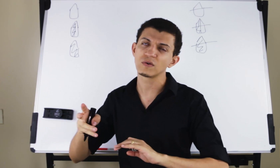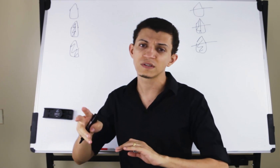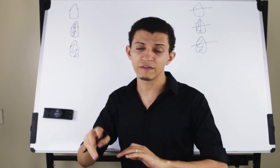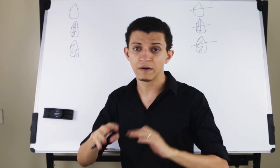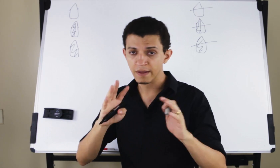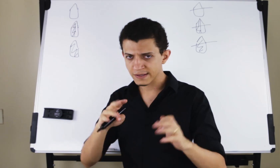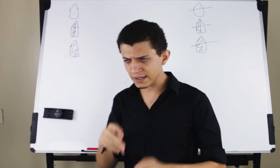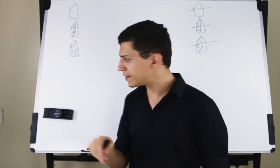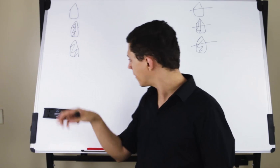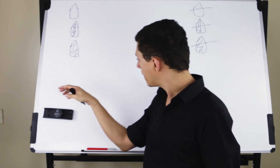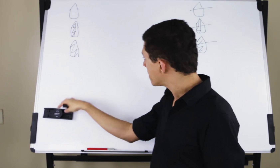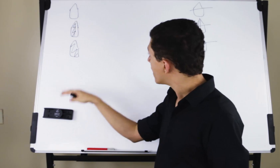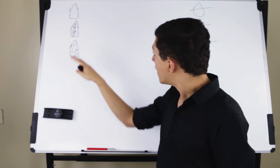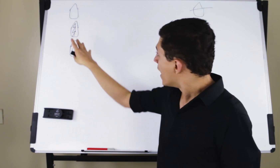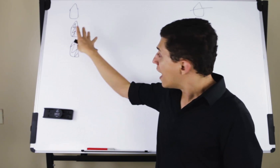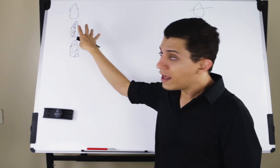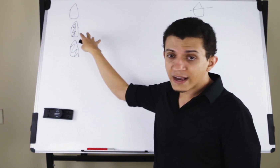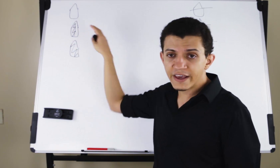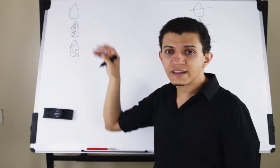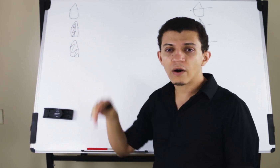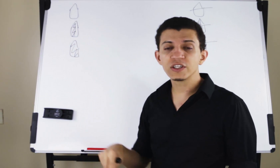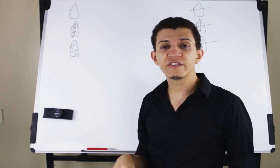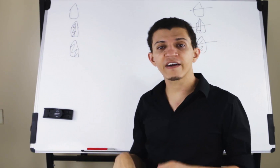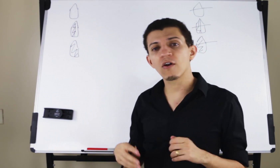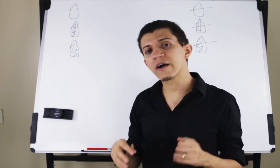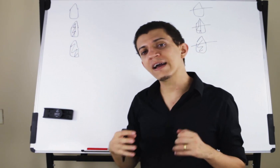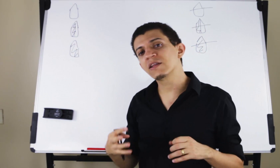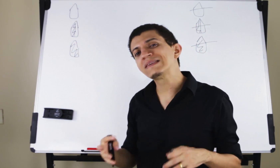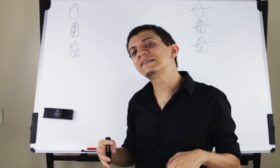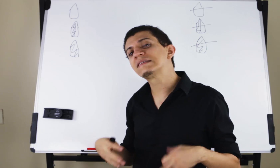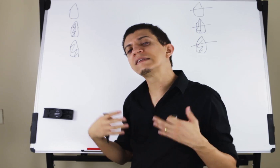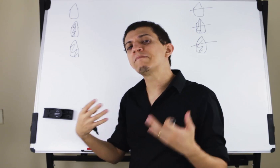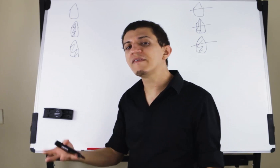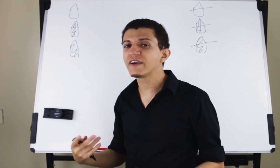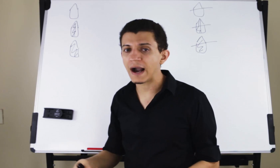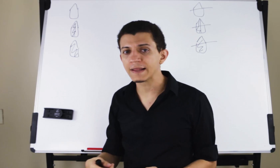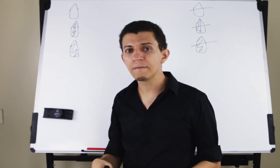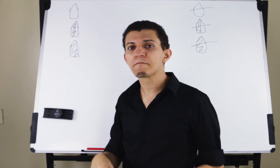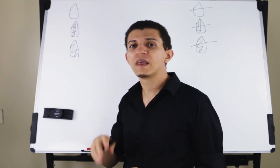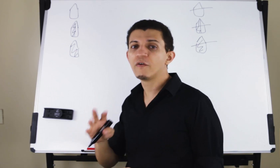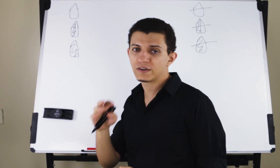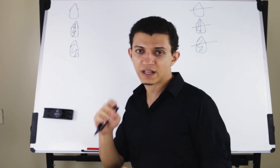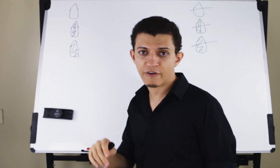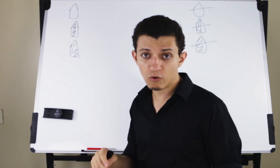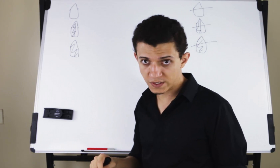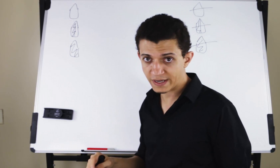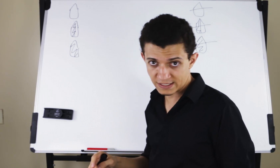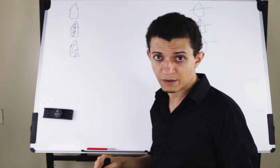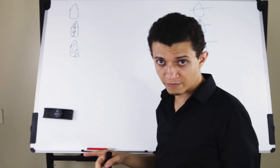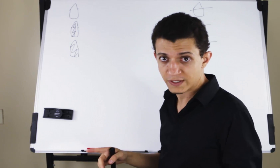cursiva. Você entendeu? E aqui, então, a gente vai colocar, então, a escrita simplificada. E eu vou escrever alguns sinais aqui para você